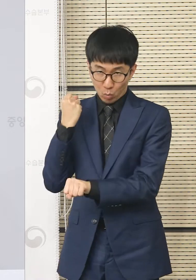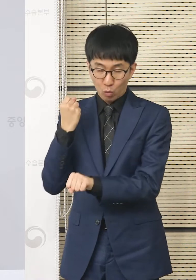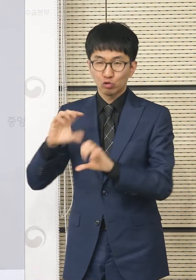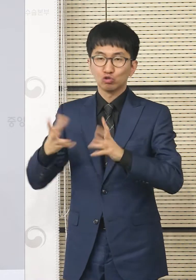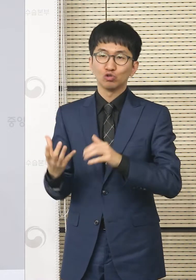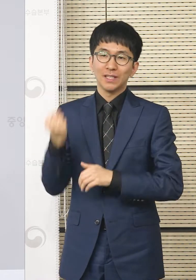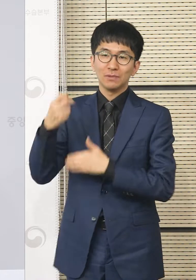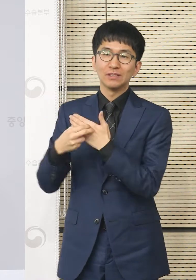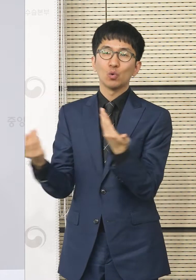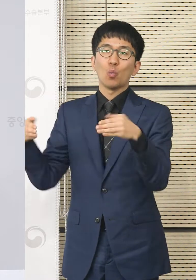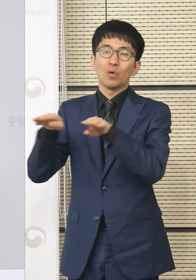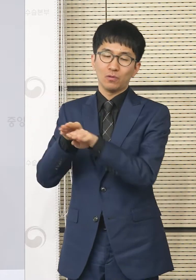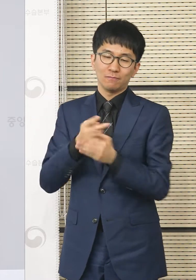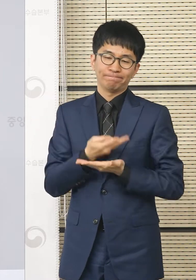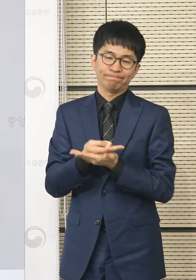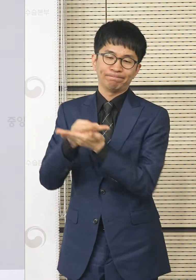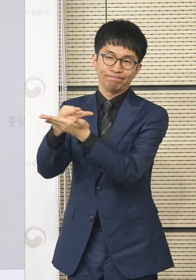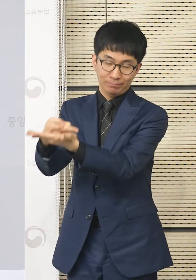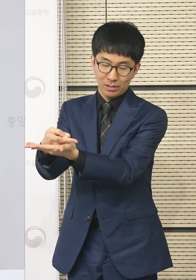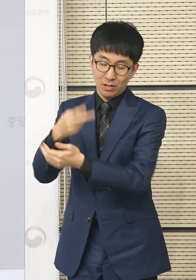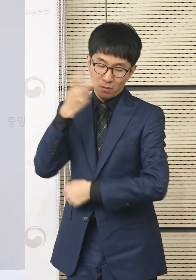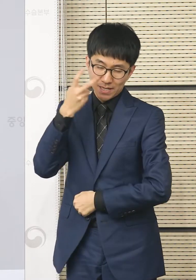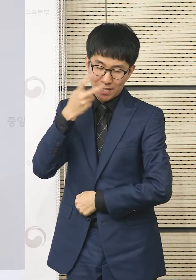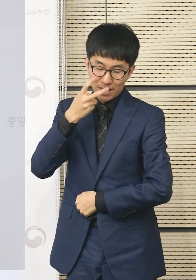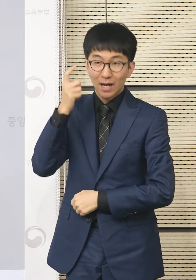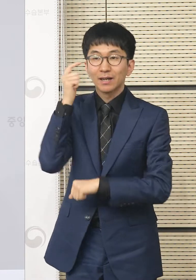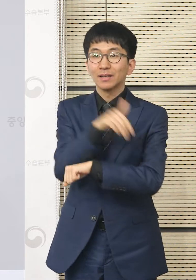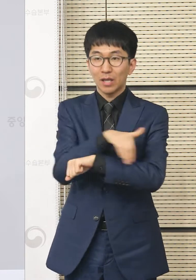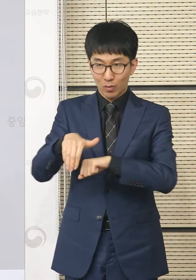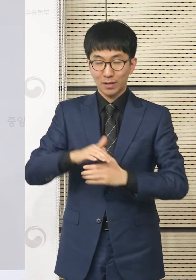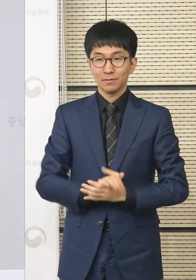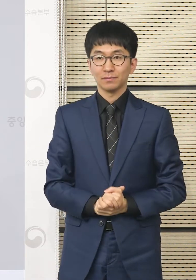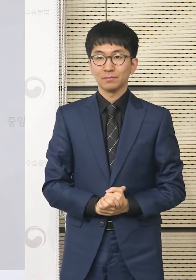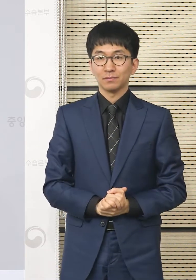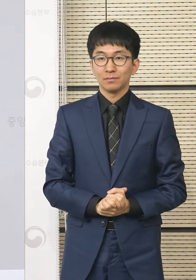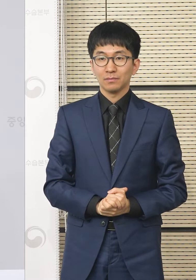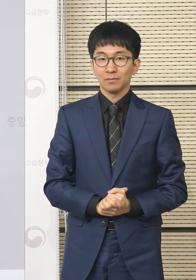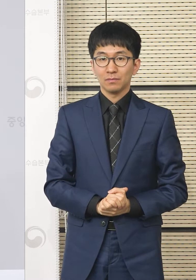국립의료원 등으로 이송하여 검사할 예정입니다.